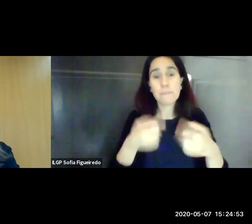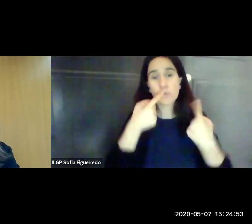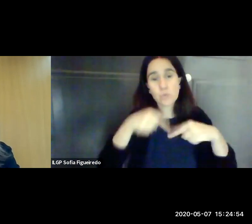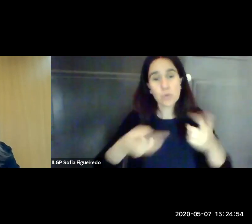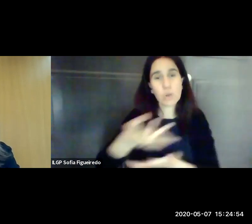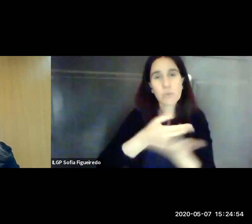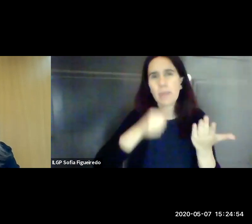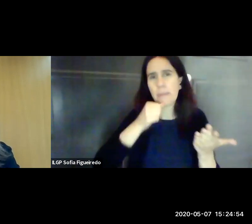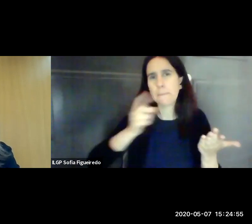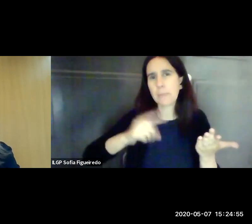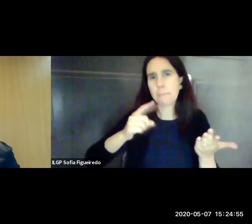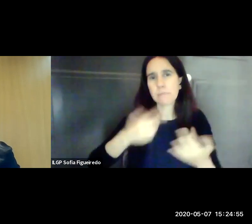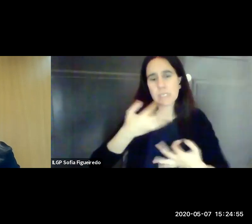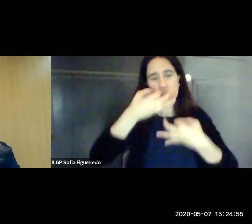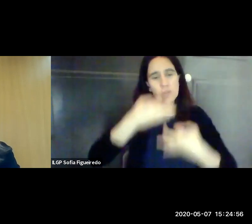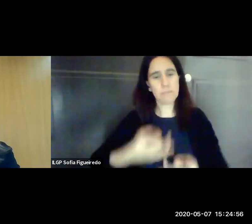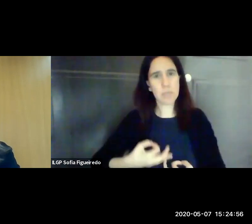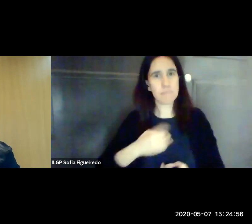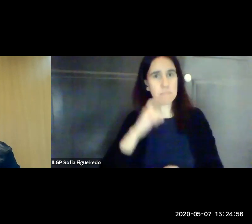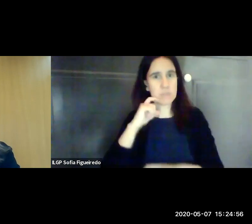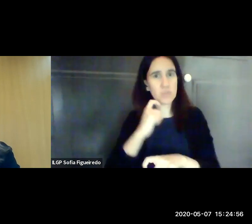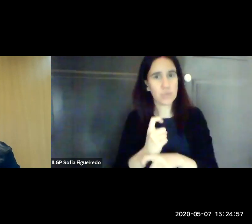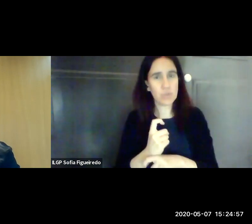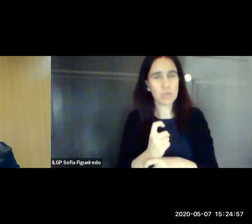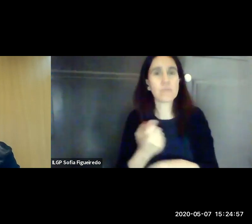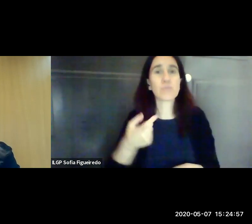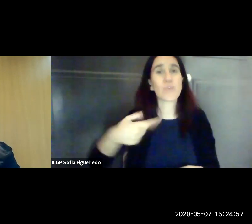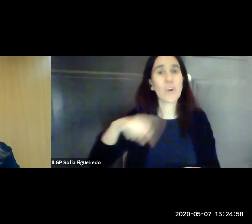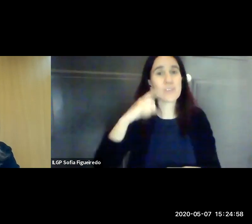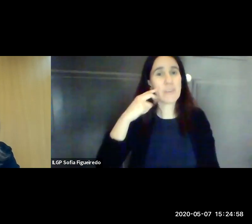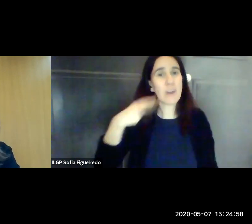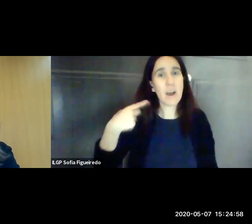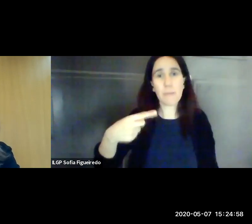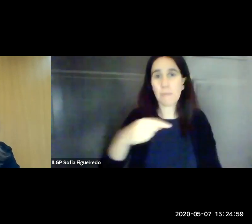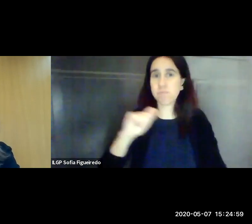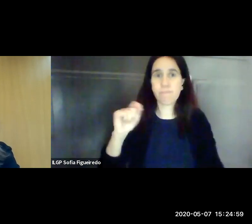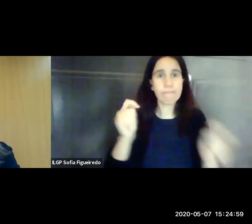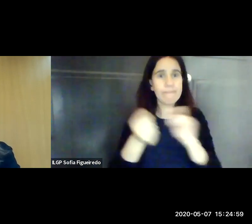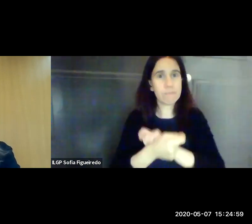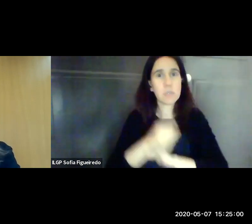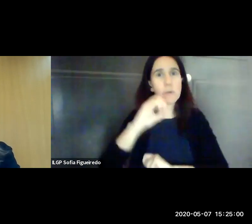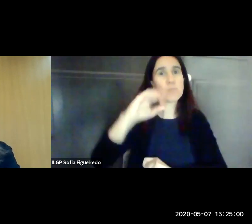exigem também alguma disciplina, porque o nosso cotidiano mudou todo, as prioridades mudaram e, portanto, é